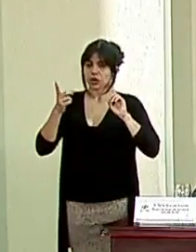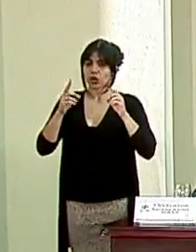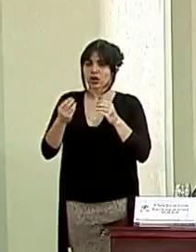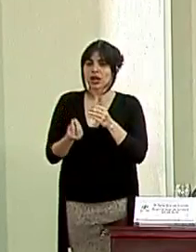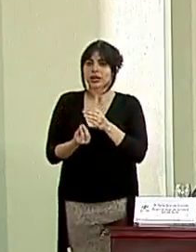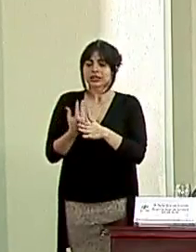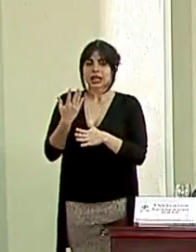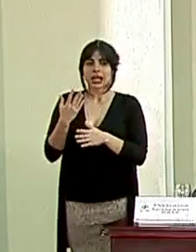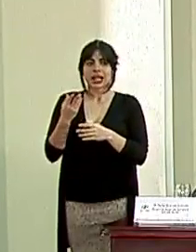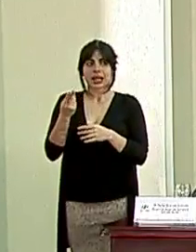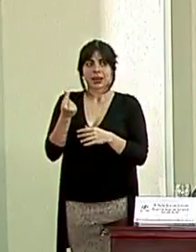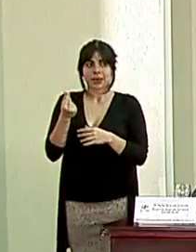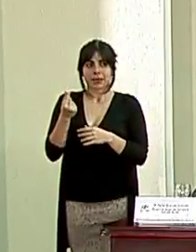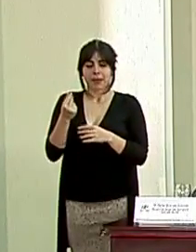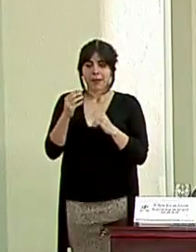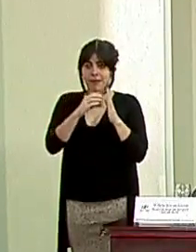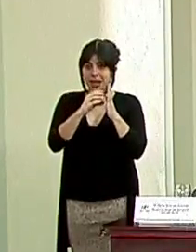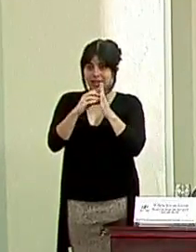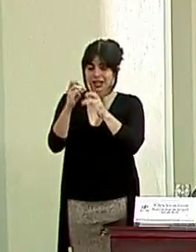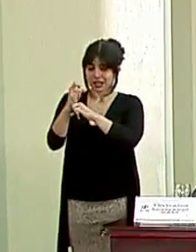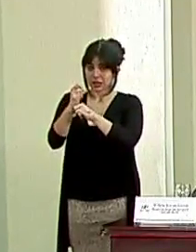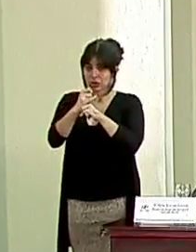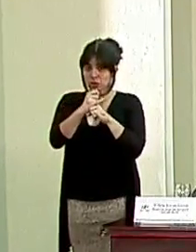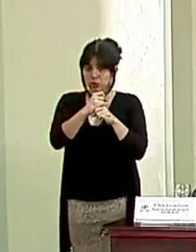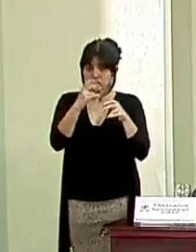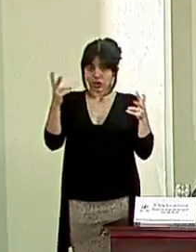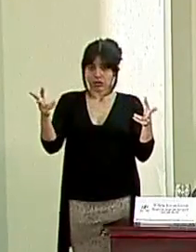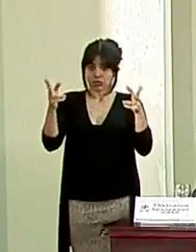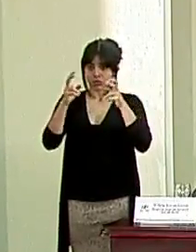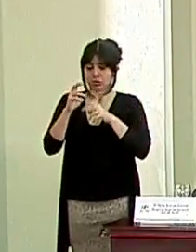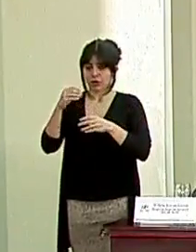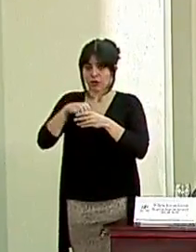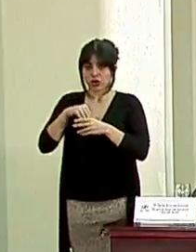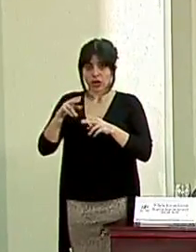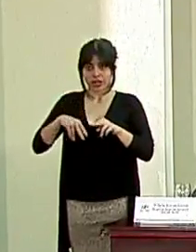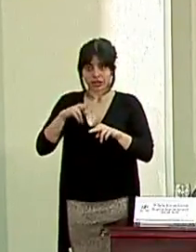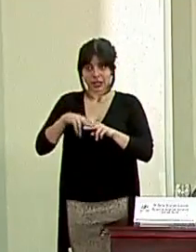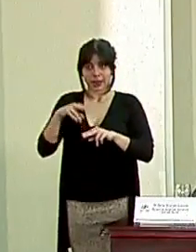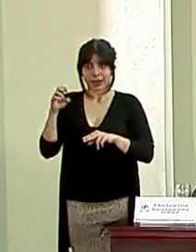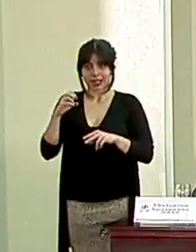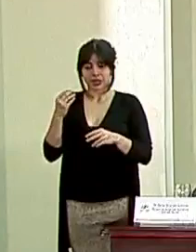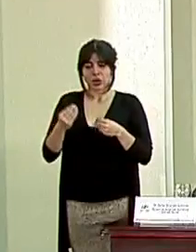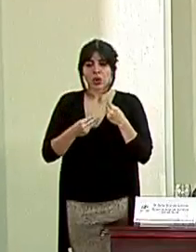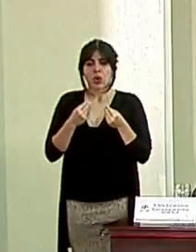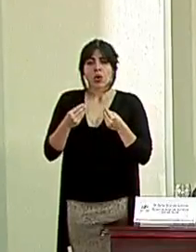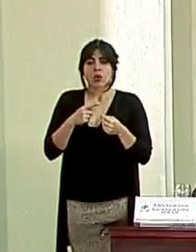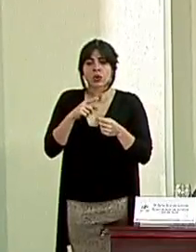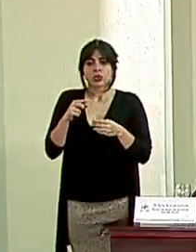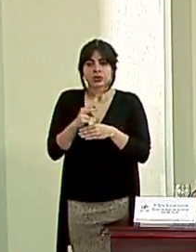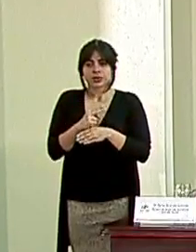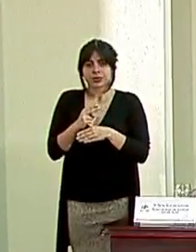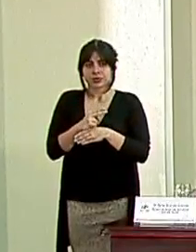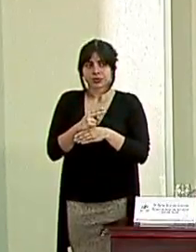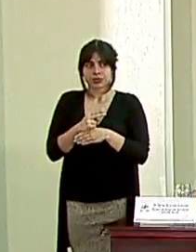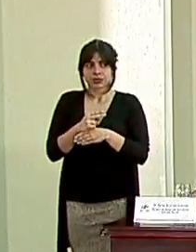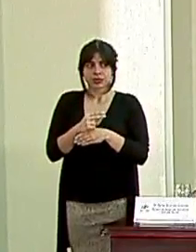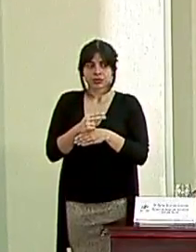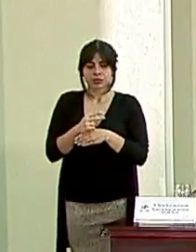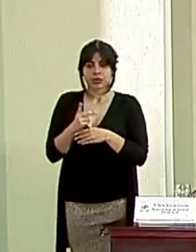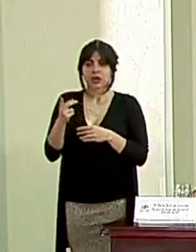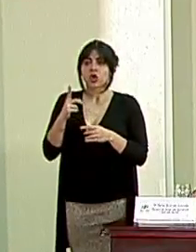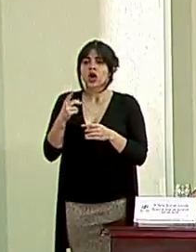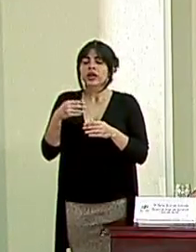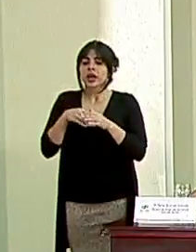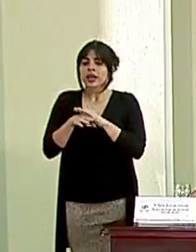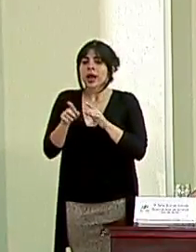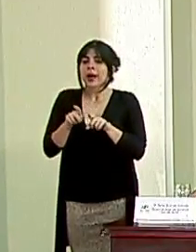sale exactamente el dinero. ¿Son partidas de otras instituciones que se pasan al Fondo Nacional de Emergencias o cómo lo van a extraer ustedes? ¿Y dónde entra también